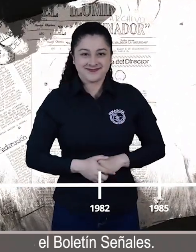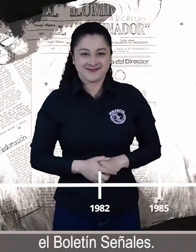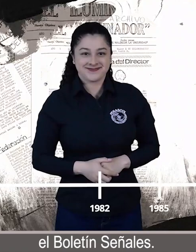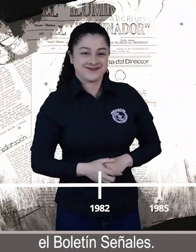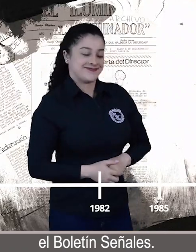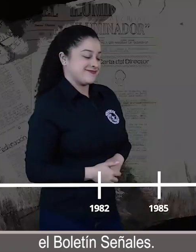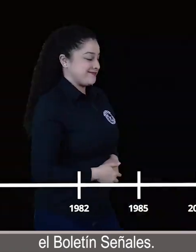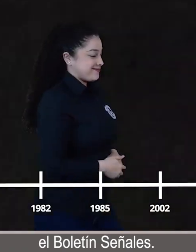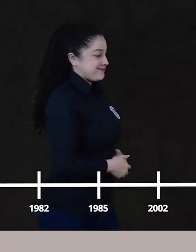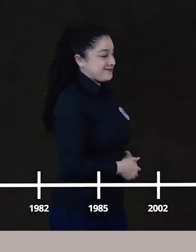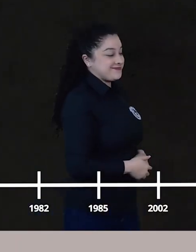Señales.